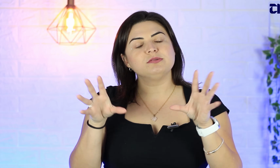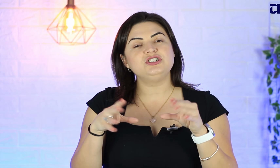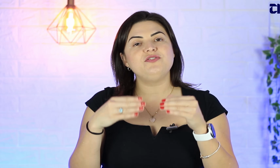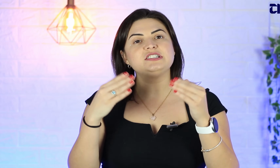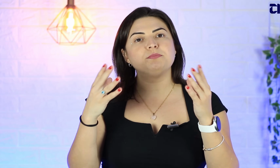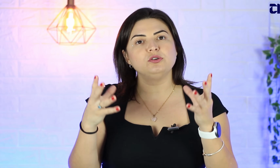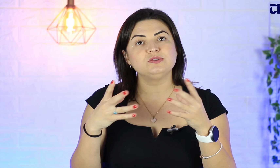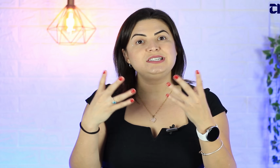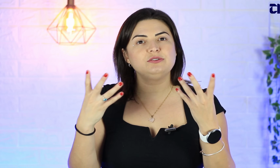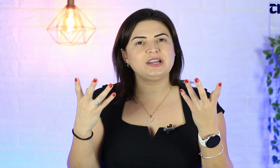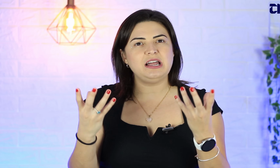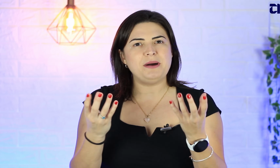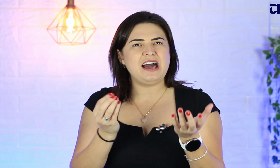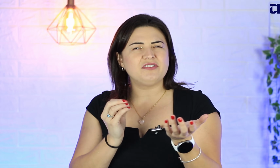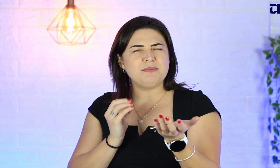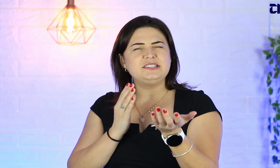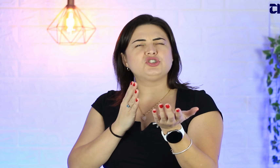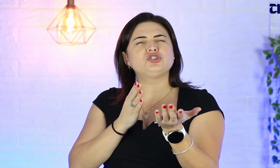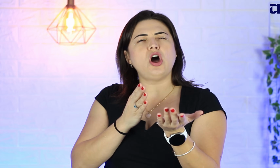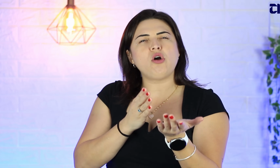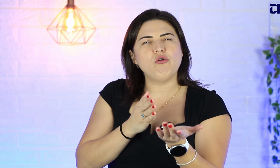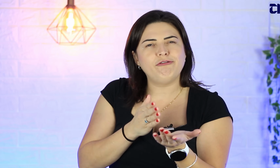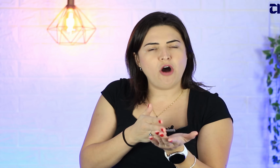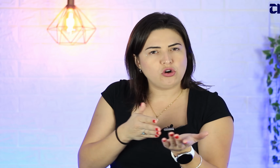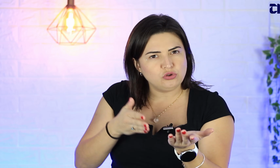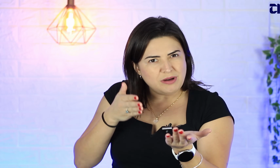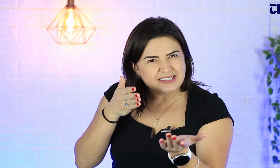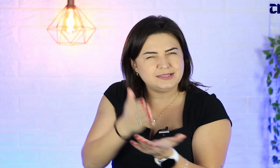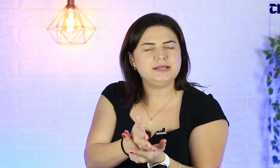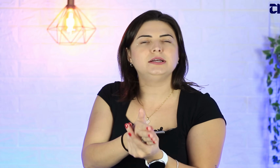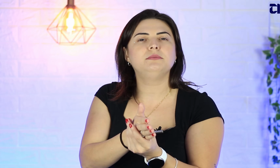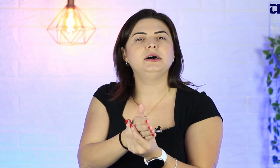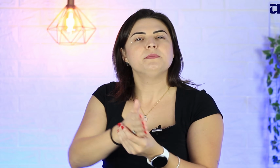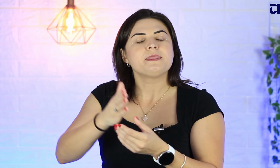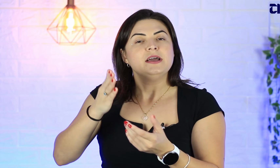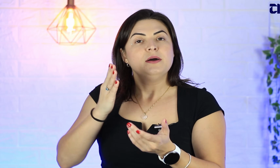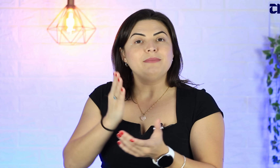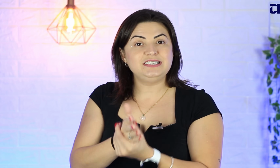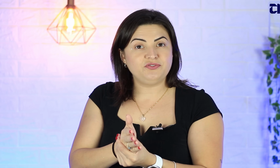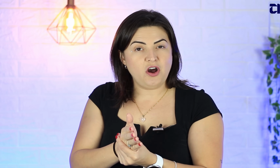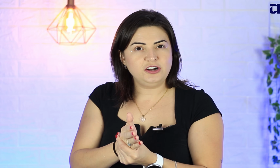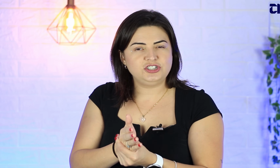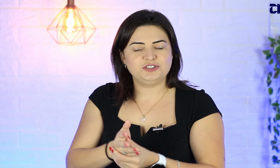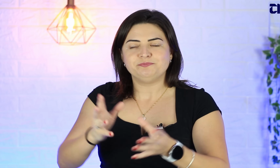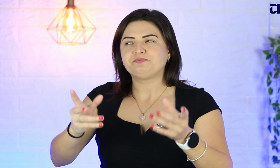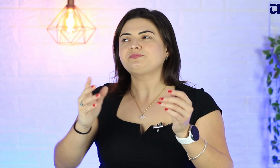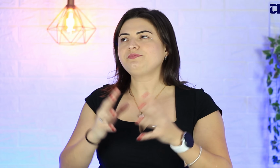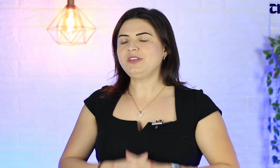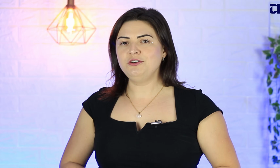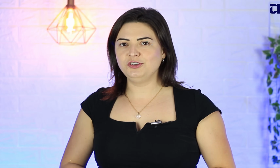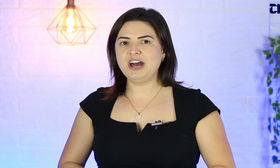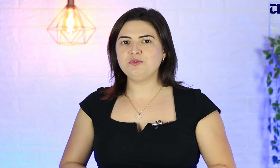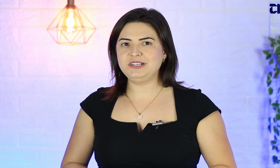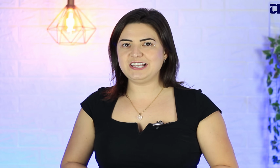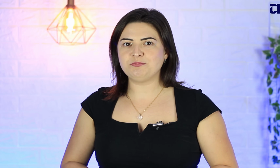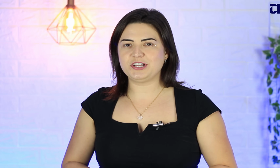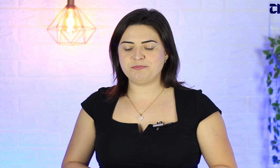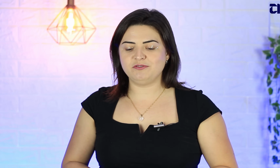é como se a estivesse pronunciando aquela palavra. Mas só com foco numa sílaba mais forte. Eu vou dar um exemplo aqui pra